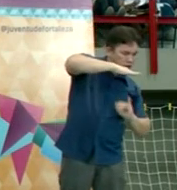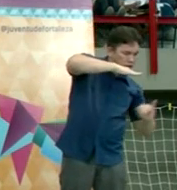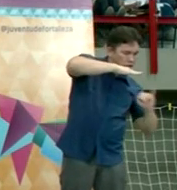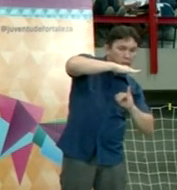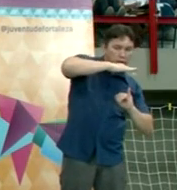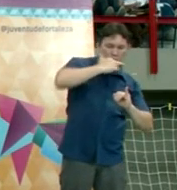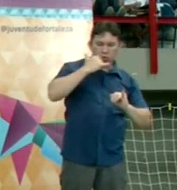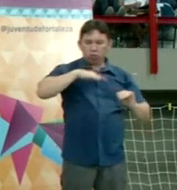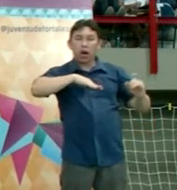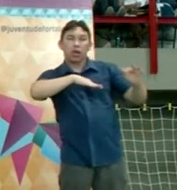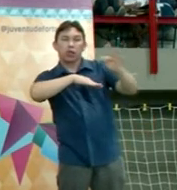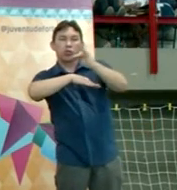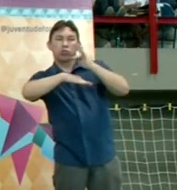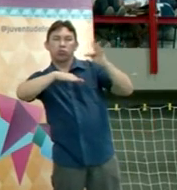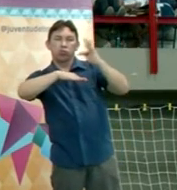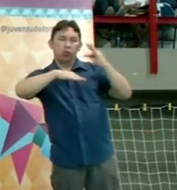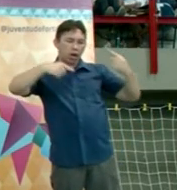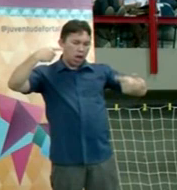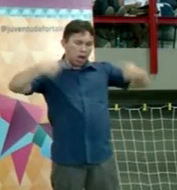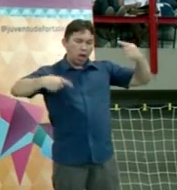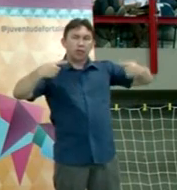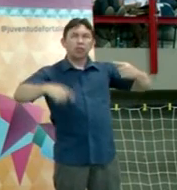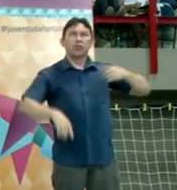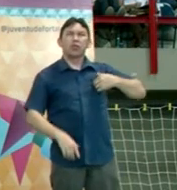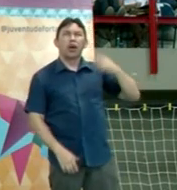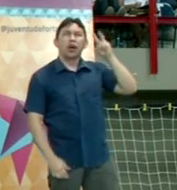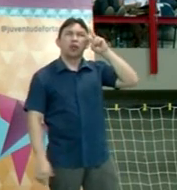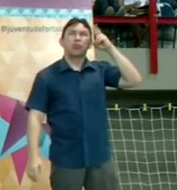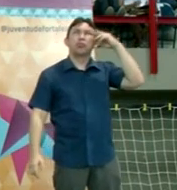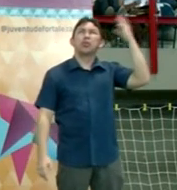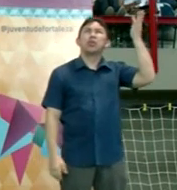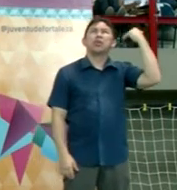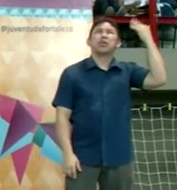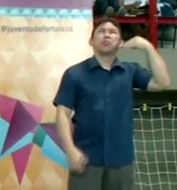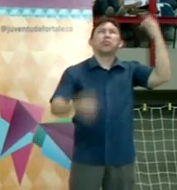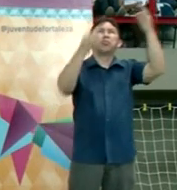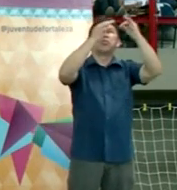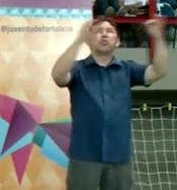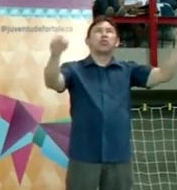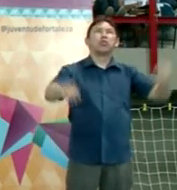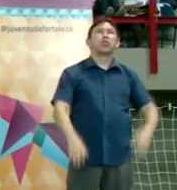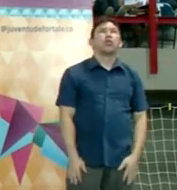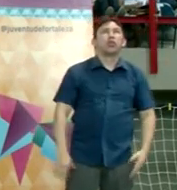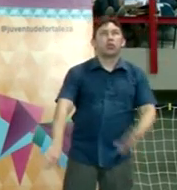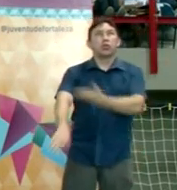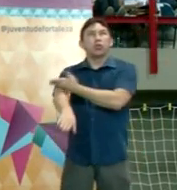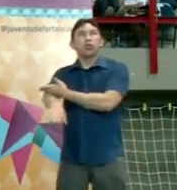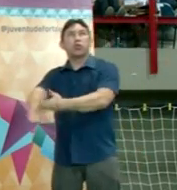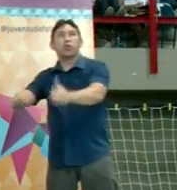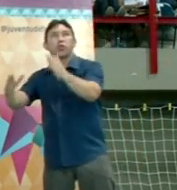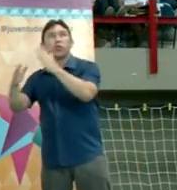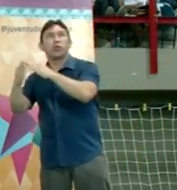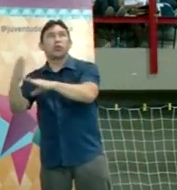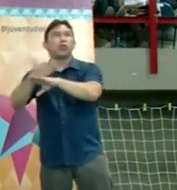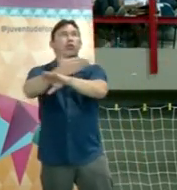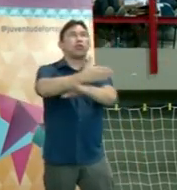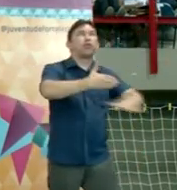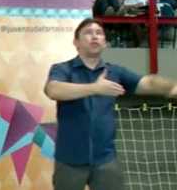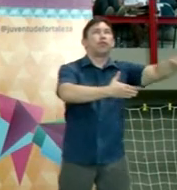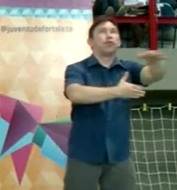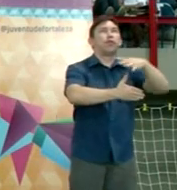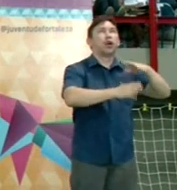científica. Daí toda vez eu me lembro daquele ditado que a gente conhece, o costume de casa vai à